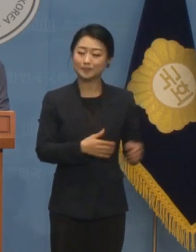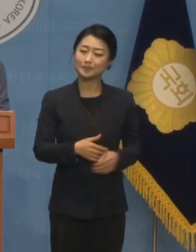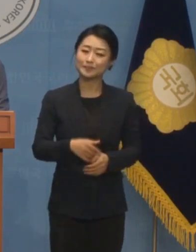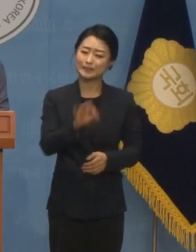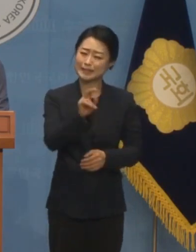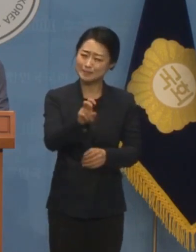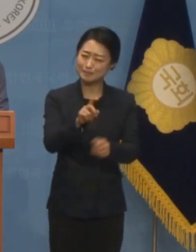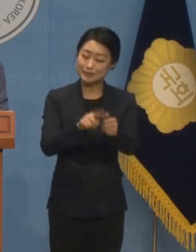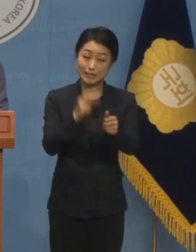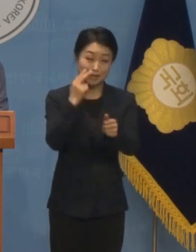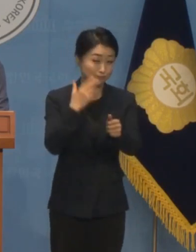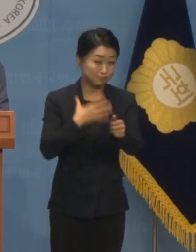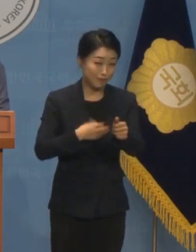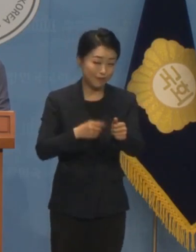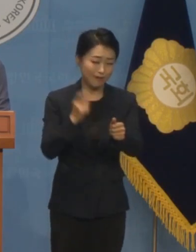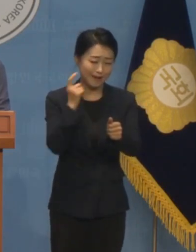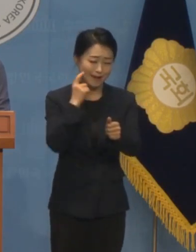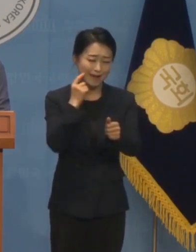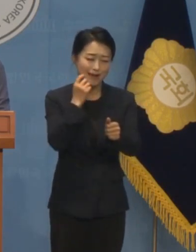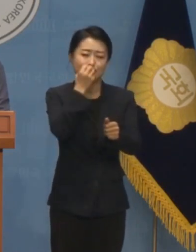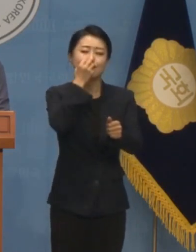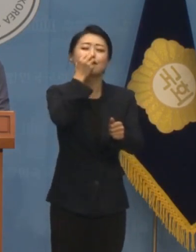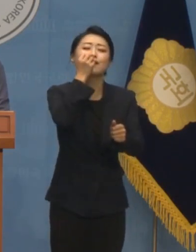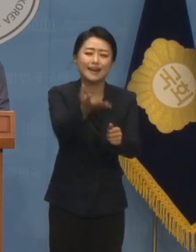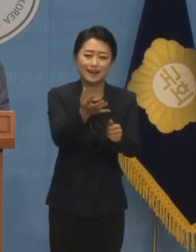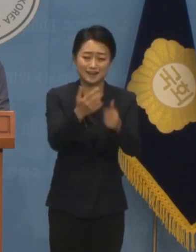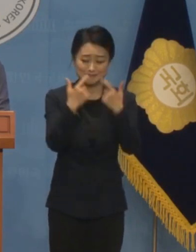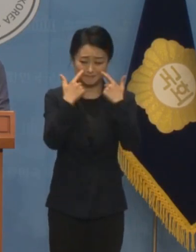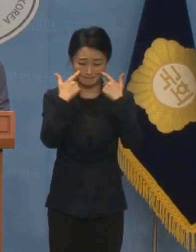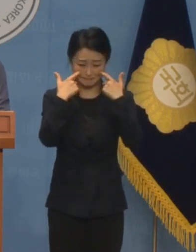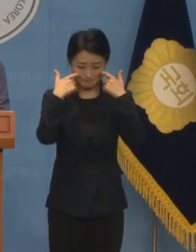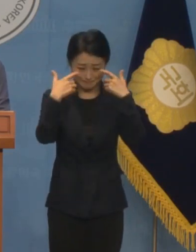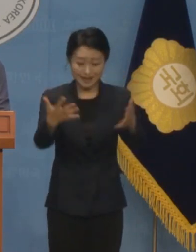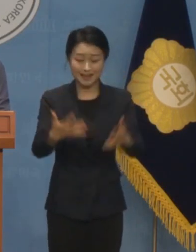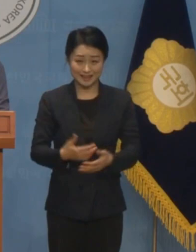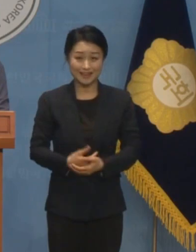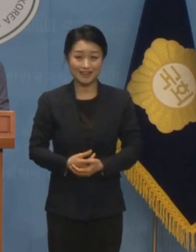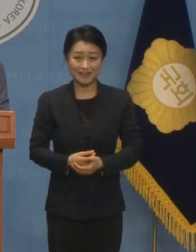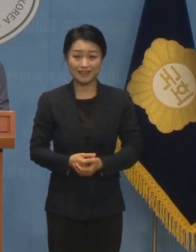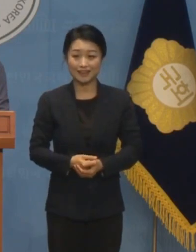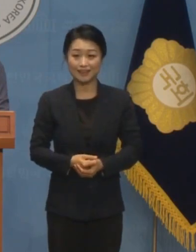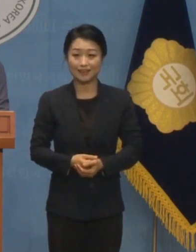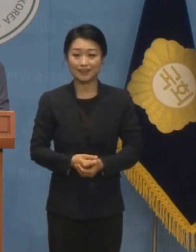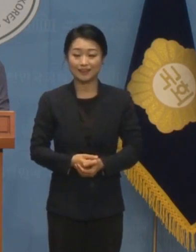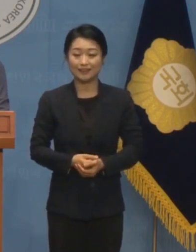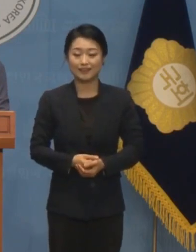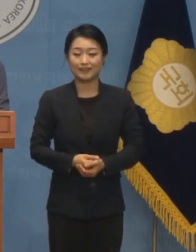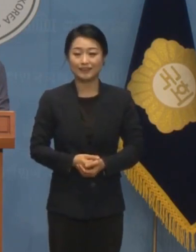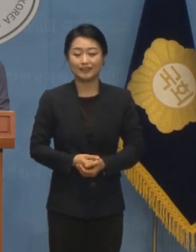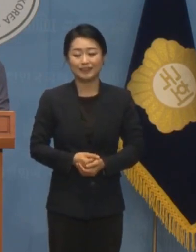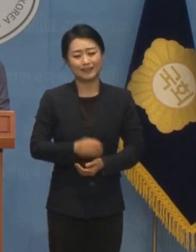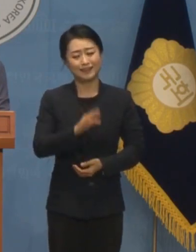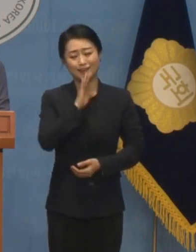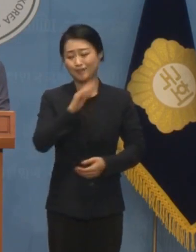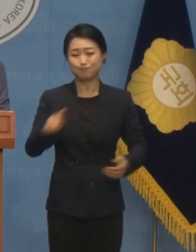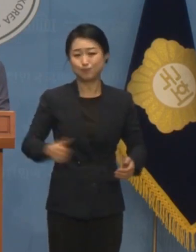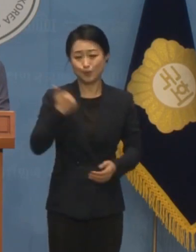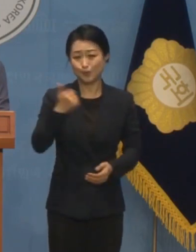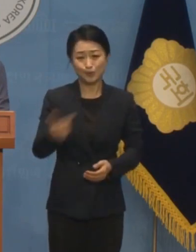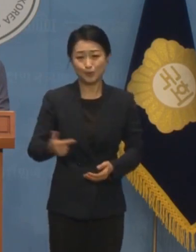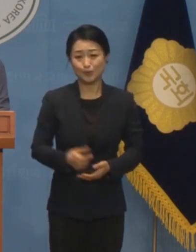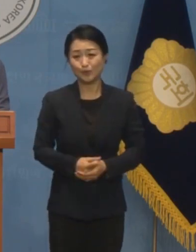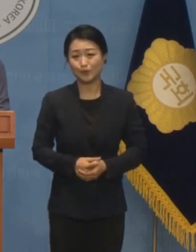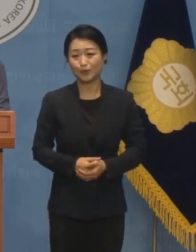보더라도 의도적인 위증이라고밖에는 달리 판단하기가 어렵습니다. 참으로